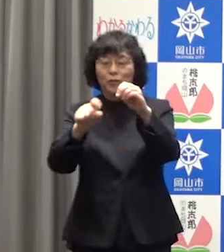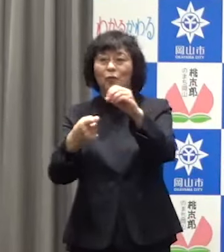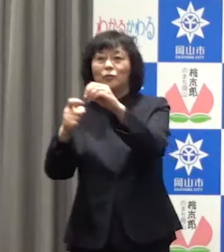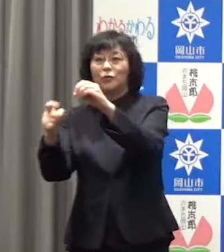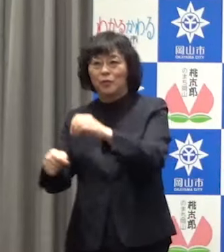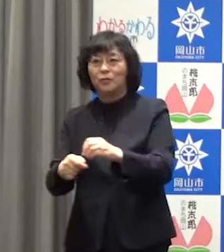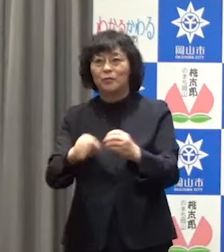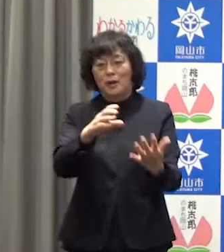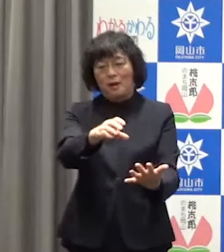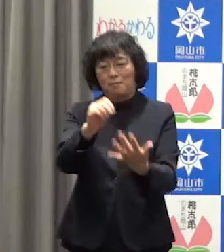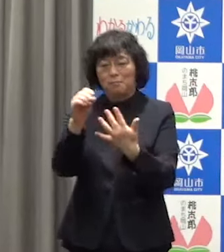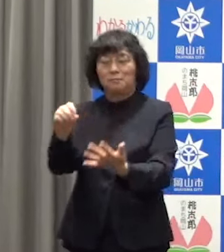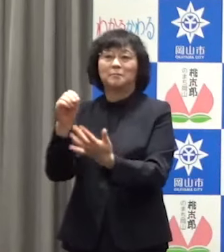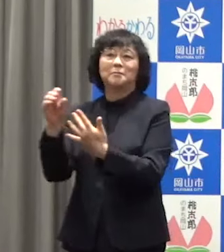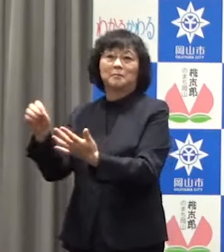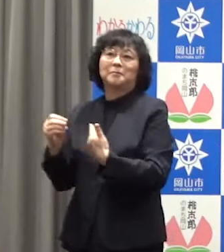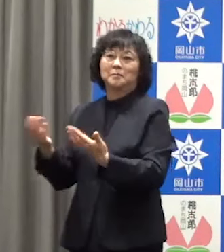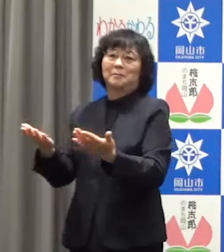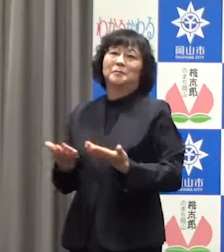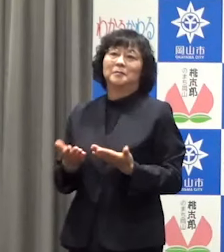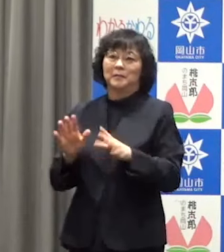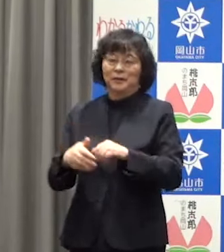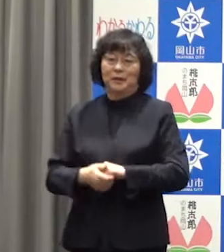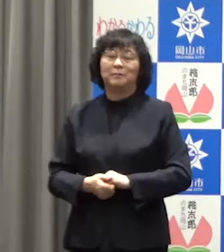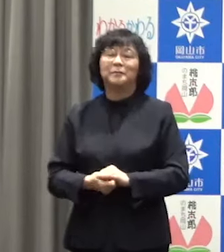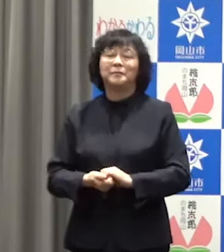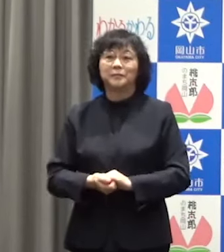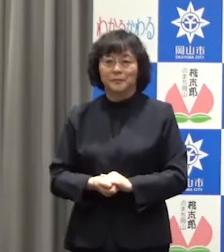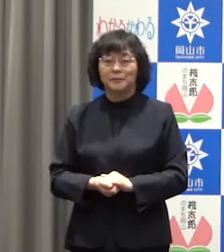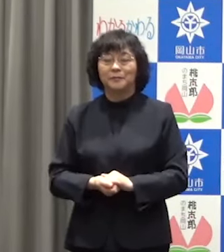人選をしてもらっている。この人選の中では